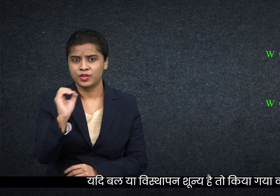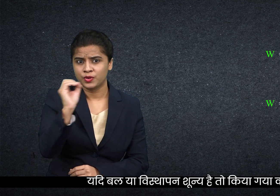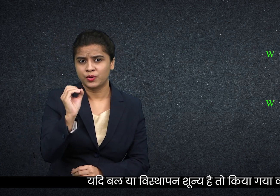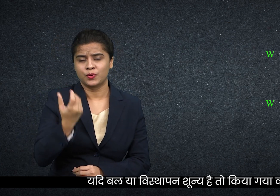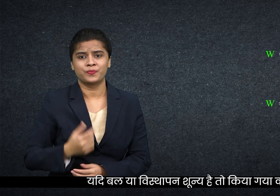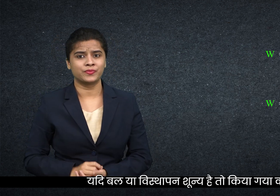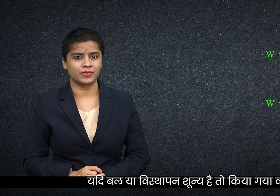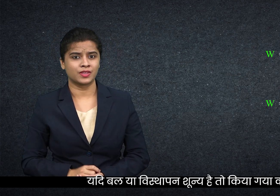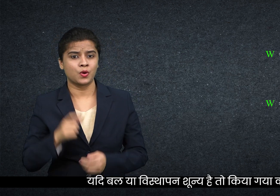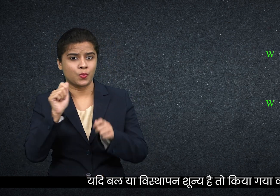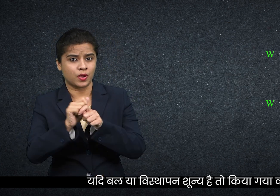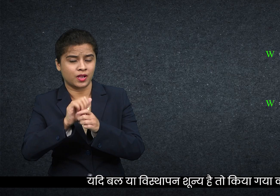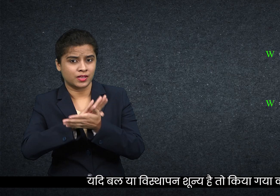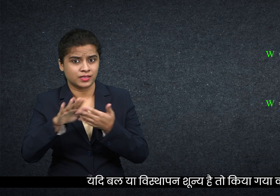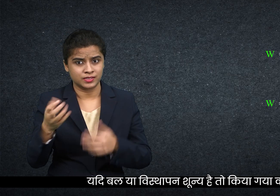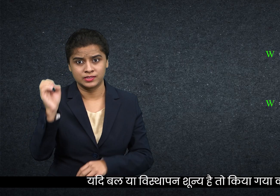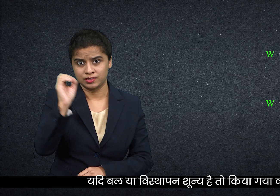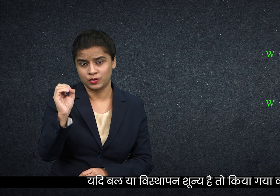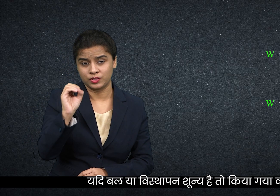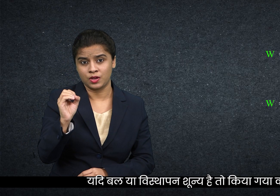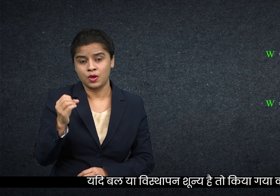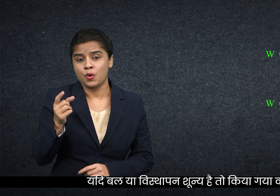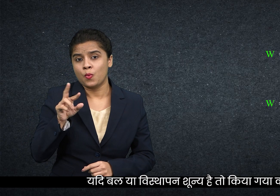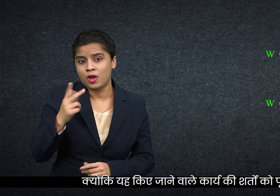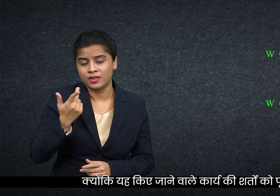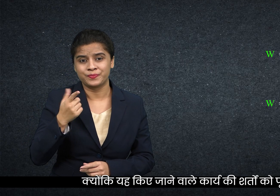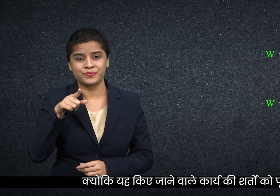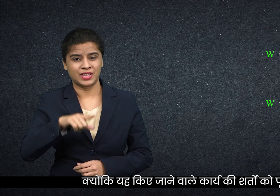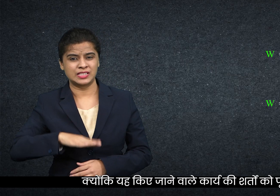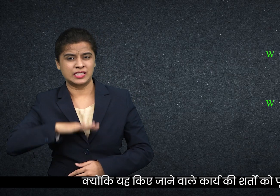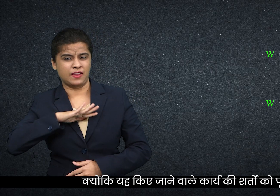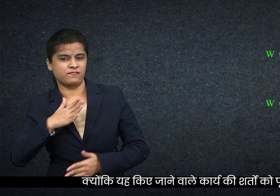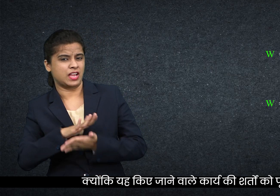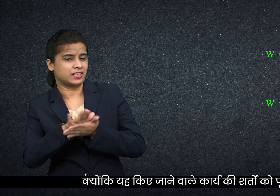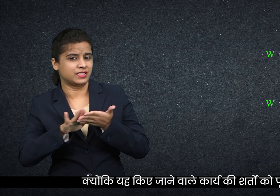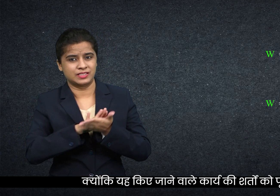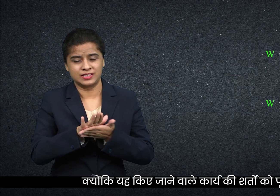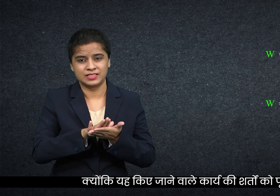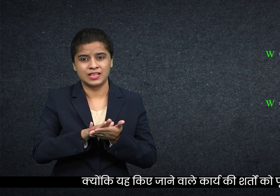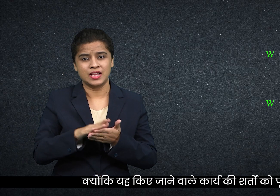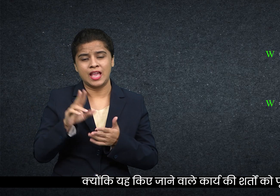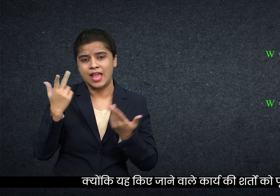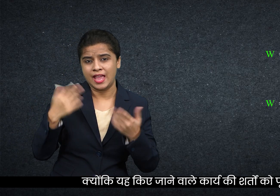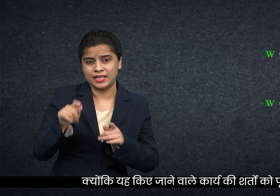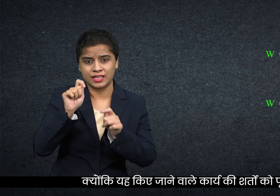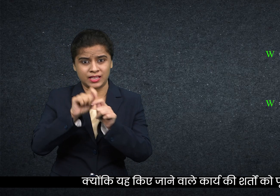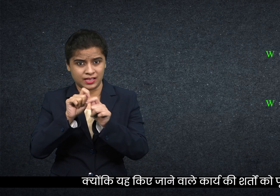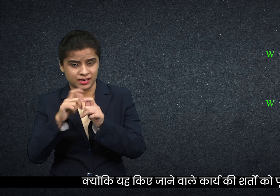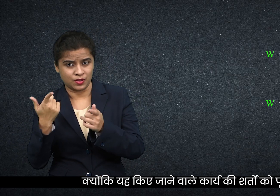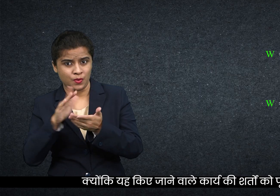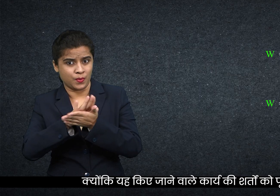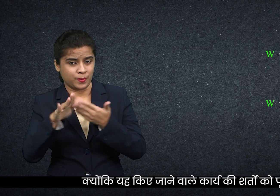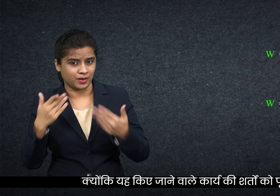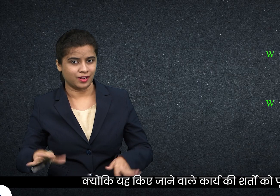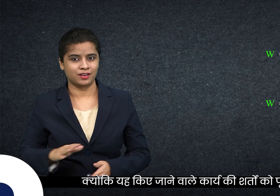शून्य है तो किए गए कार्य शून्य है, क्योंकि यह किए जाने वाले कार्य की शर्तों को